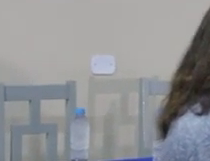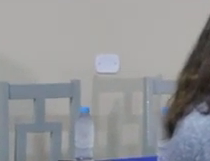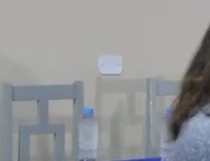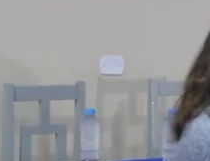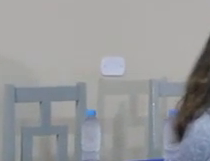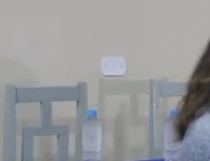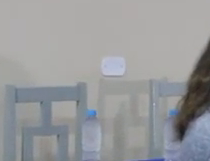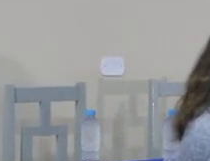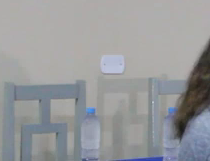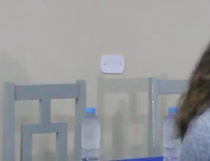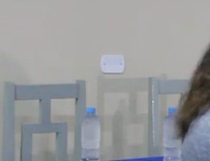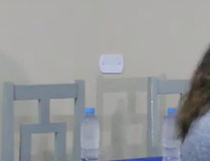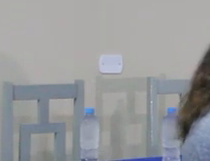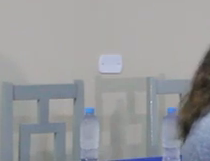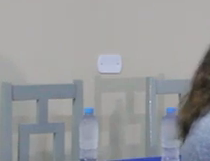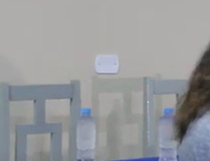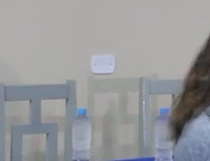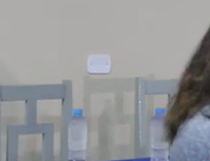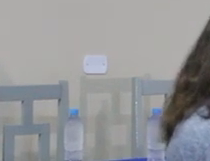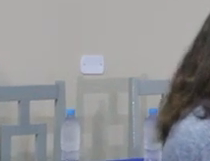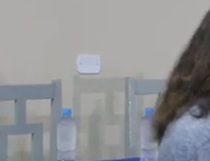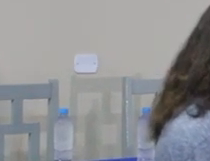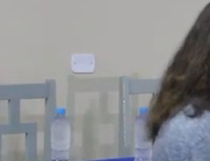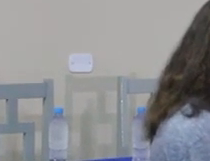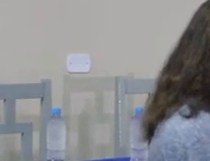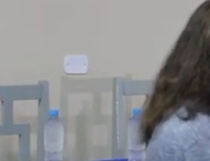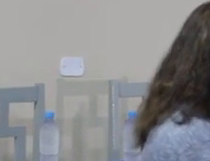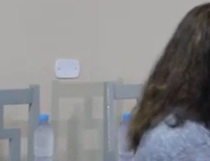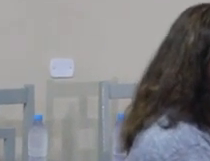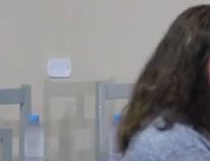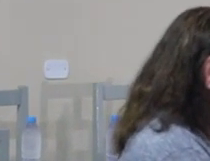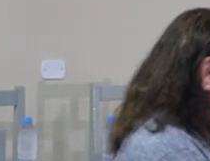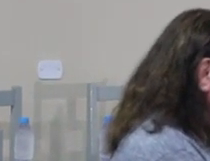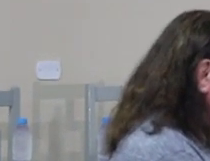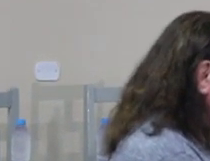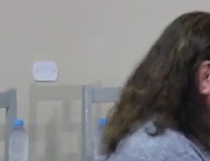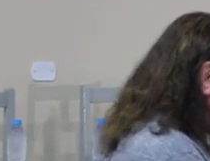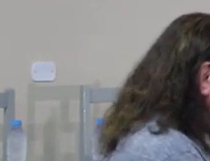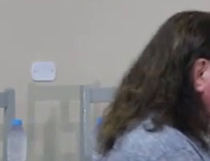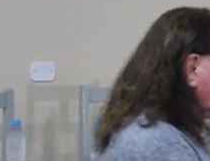presente da vinda dos cruzeiros.